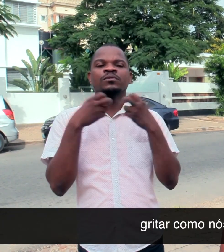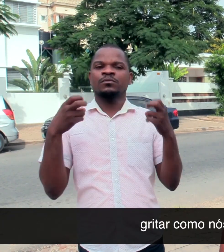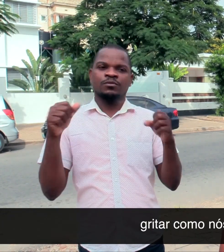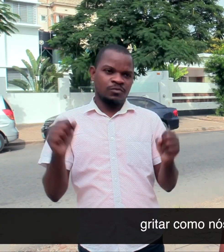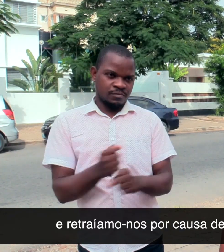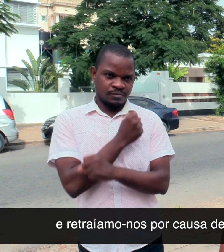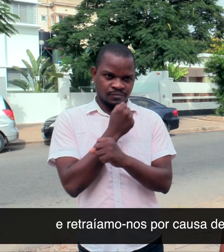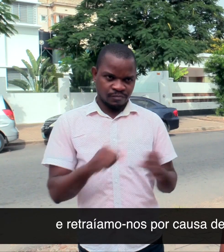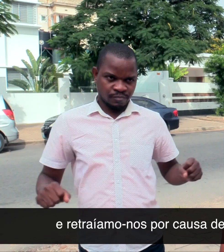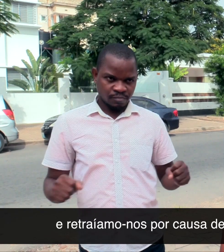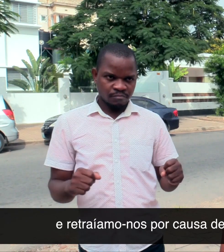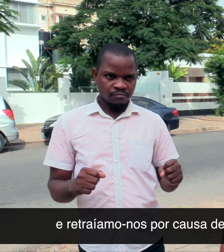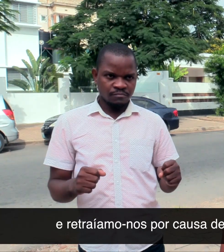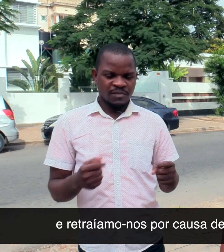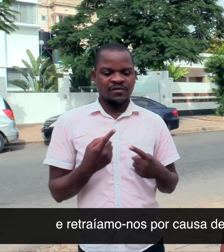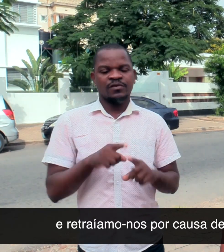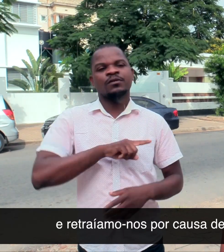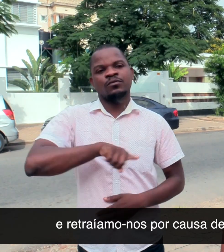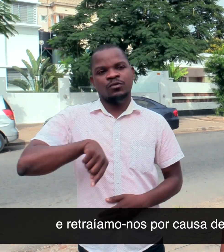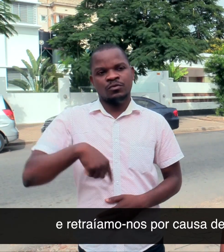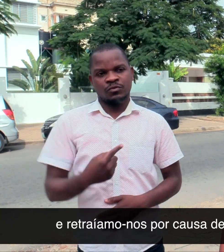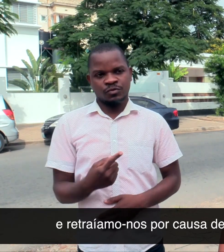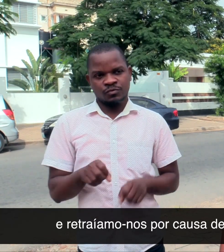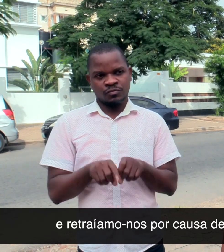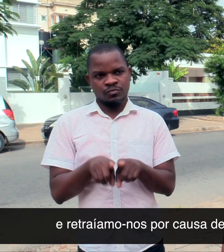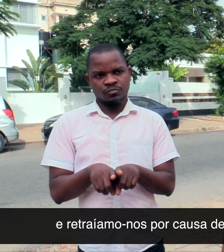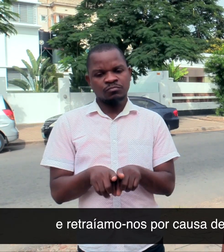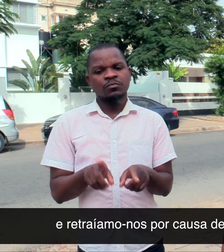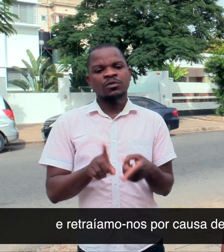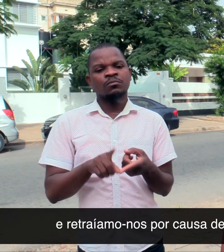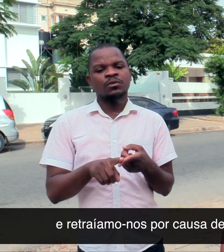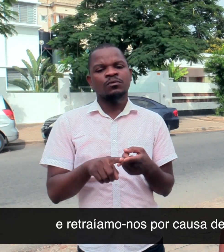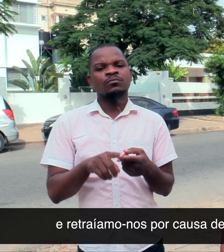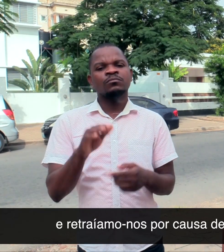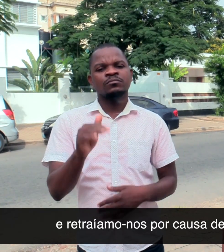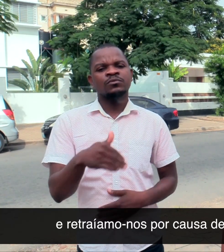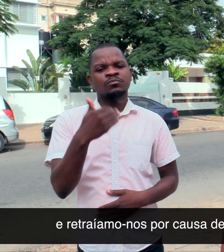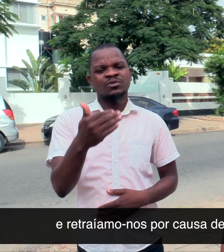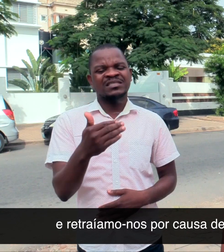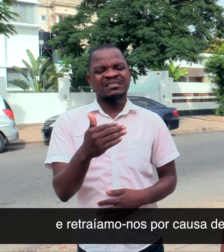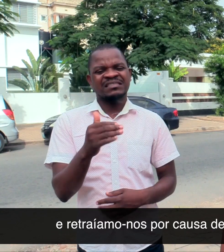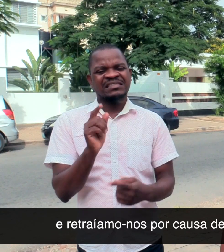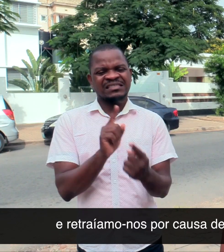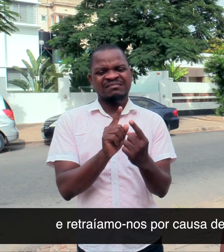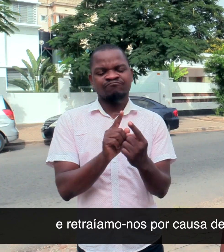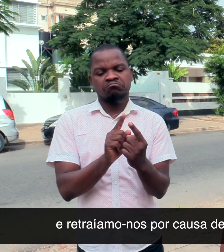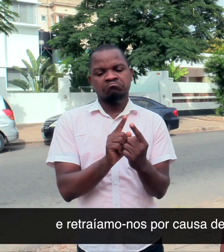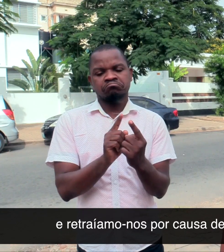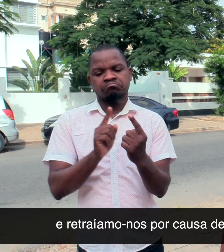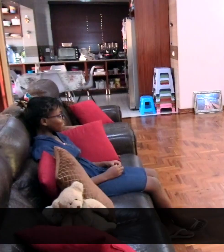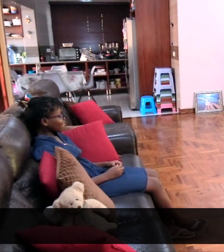gritávamos, e em seguida retraíamos por causa deste problema que ela